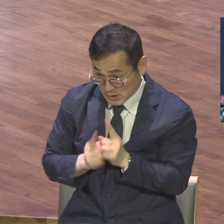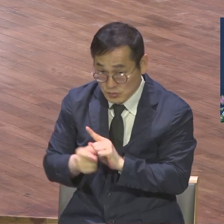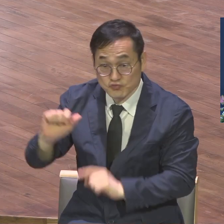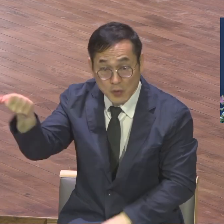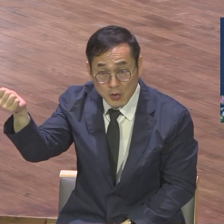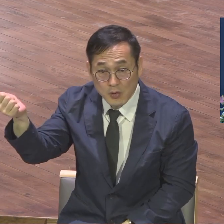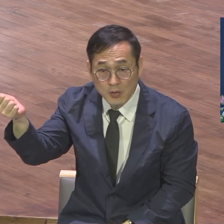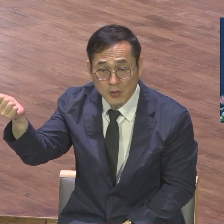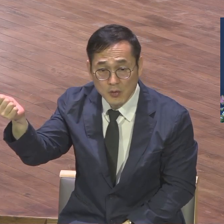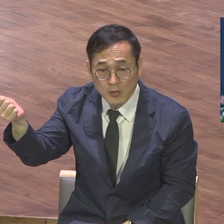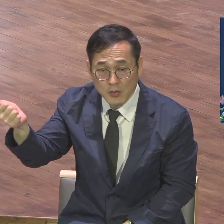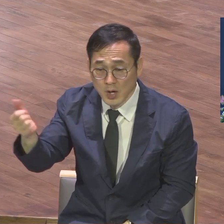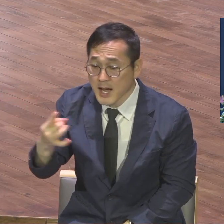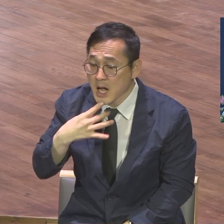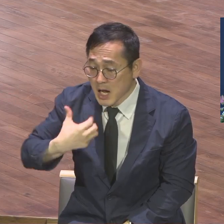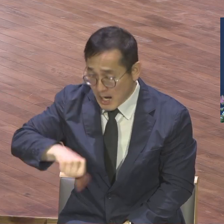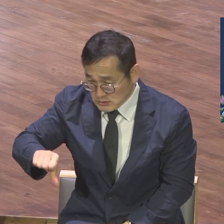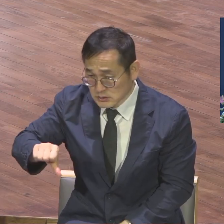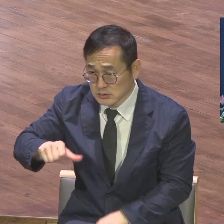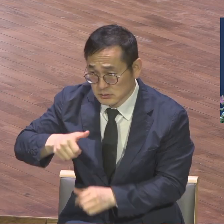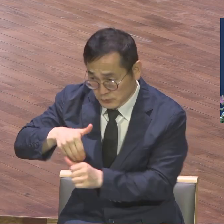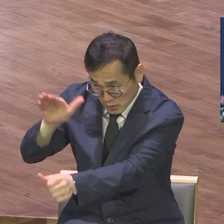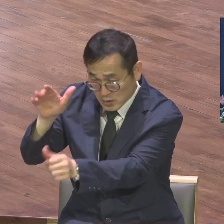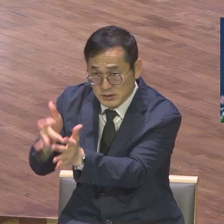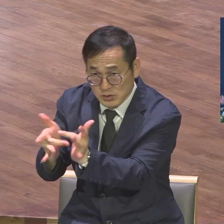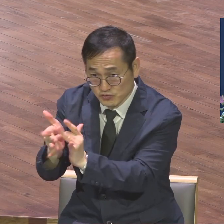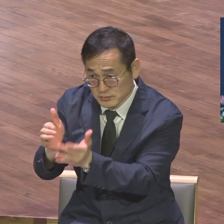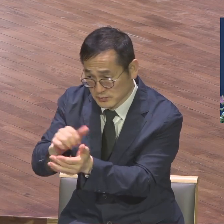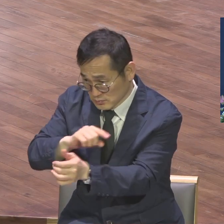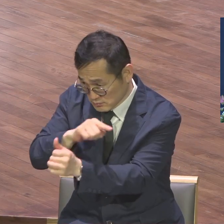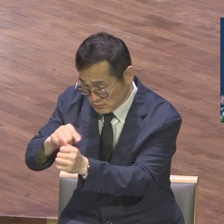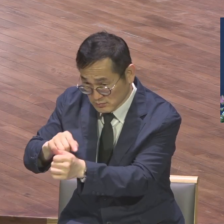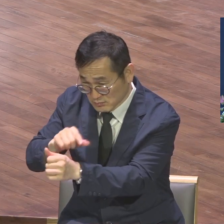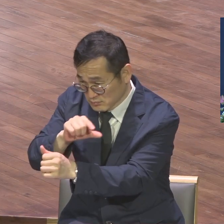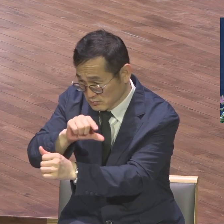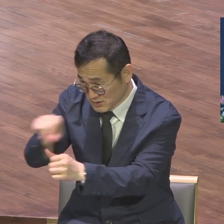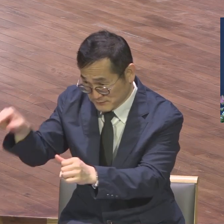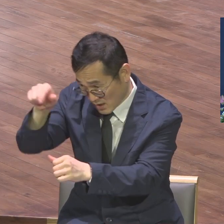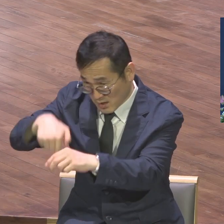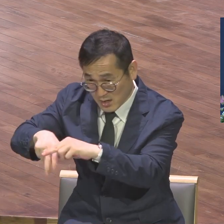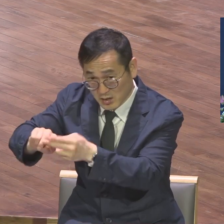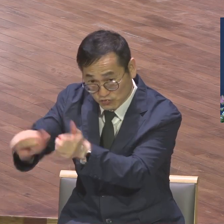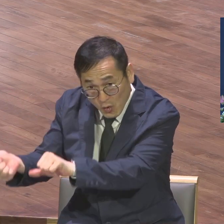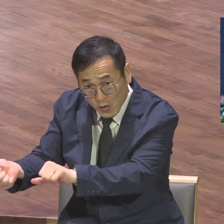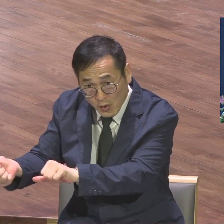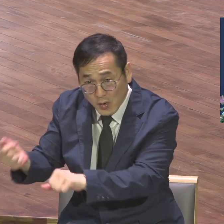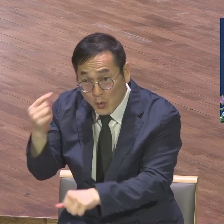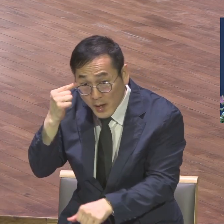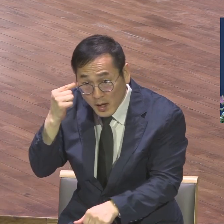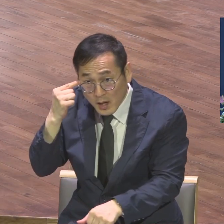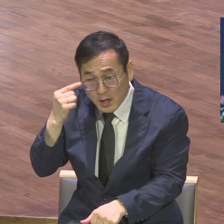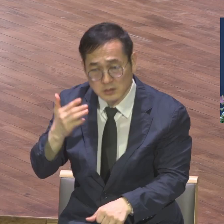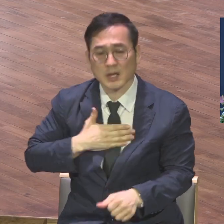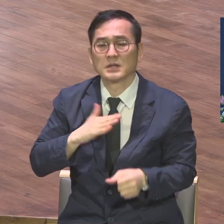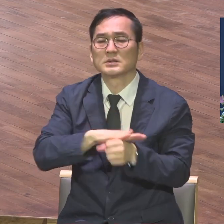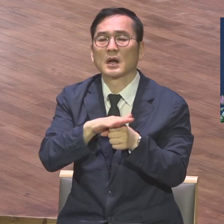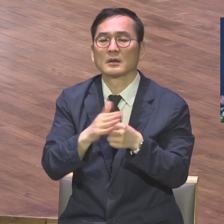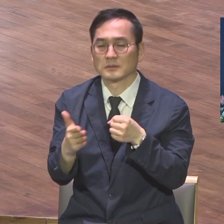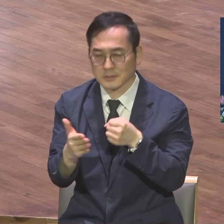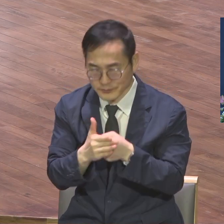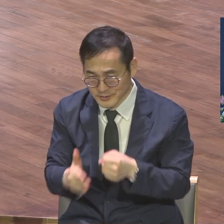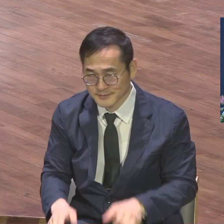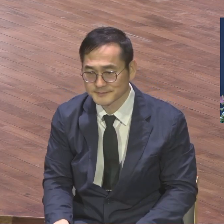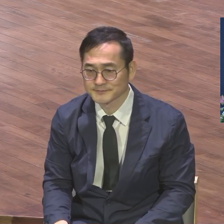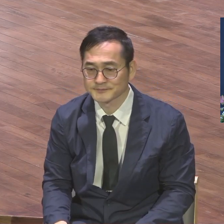죽여버려서 독신자 아들 내 대신 죽이고 나를 구원해 줘서 하나님의 사랑을 확증하셨느니라.